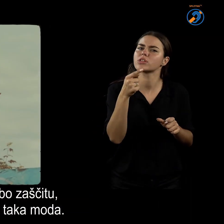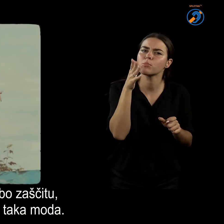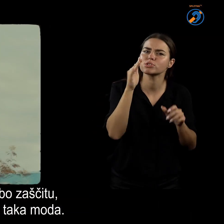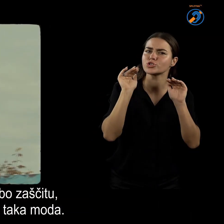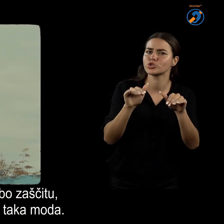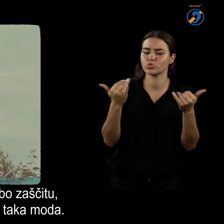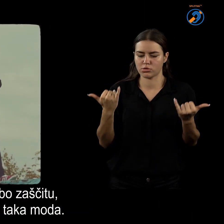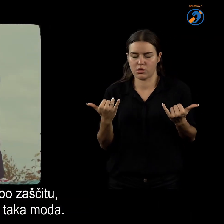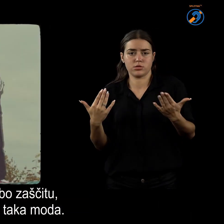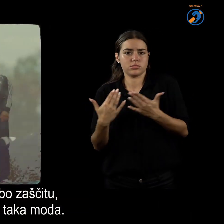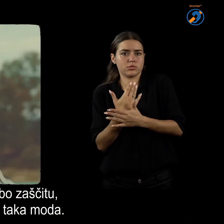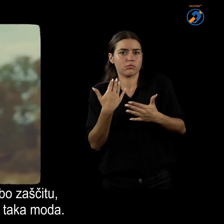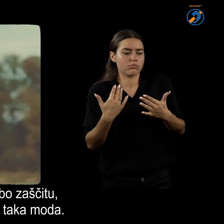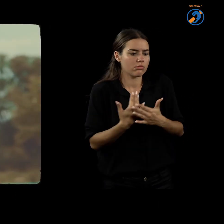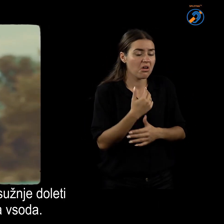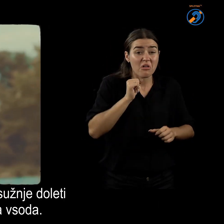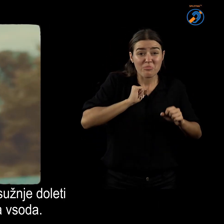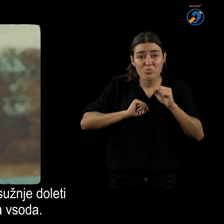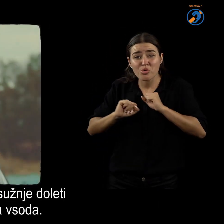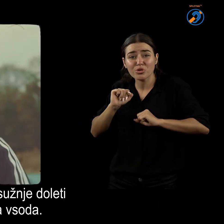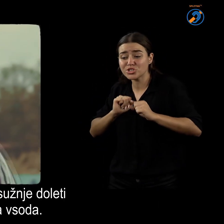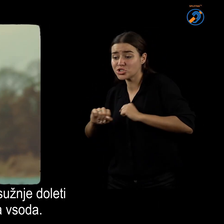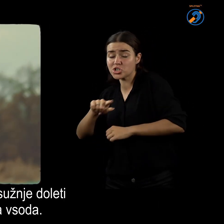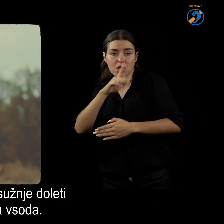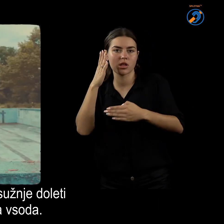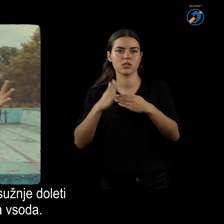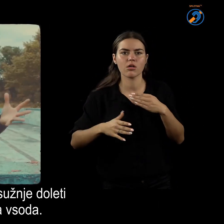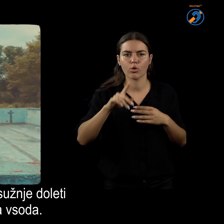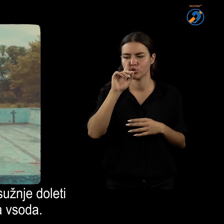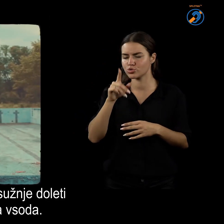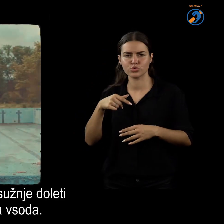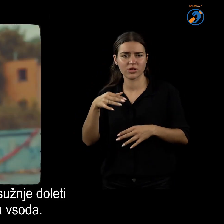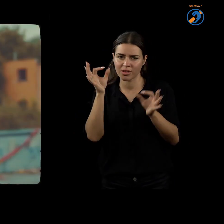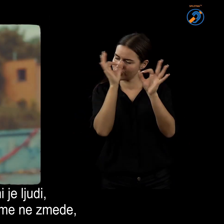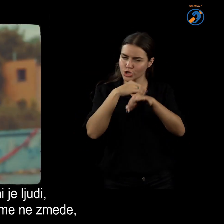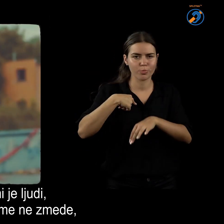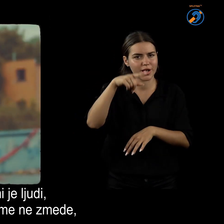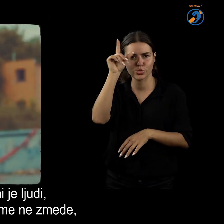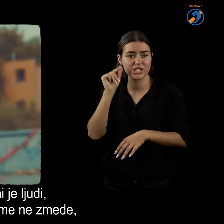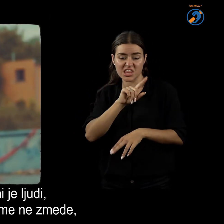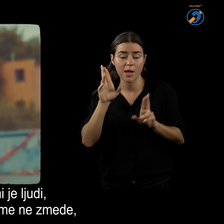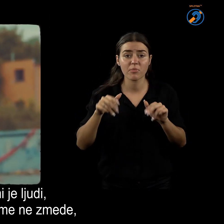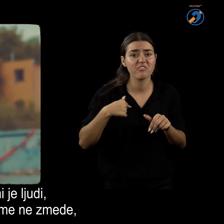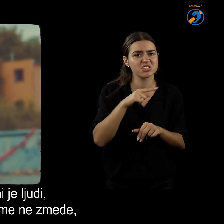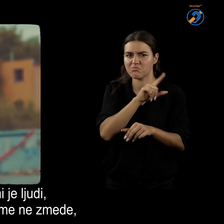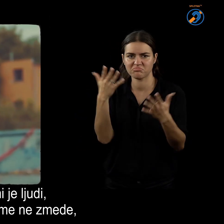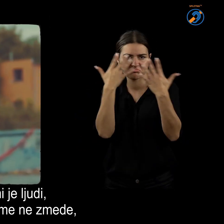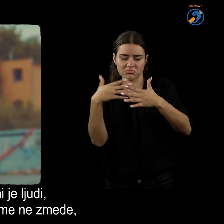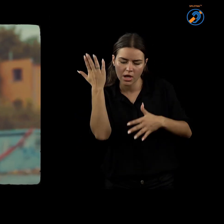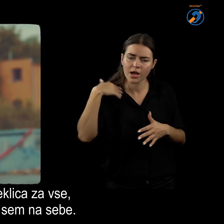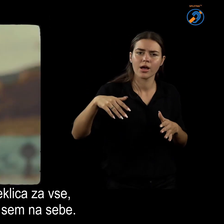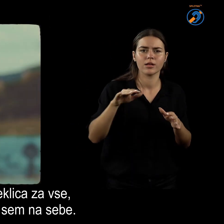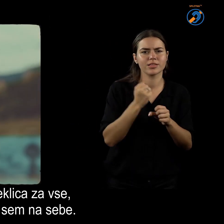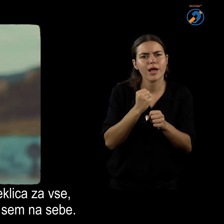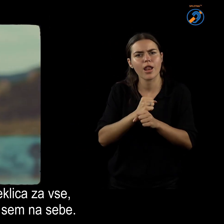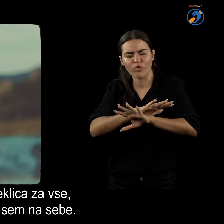Kdo te bo zaščitil, danes je taka moda, moderne sužnje doleti, kruta usoda, žal me ljudi, ne pravica mene zmede,